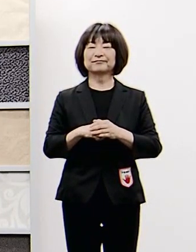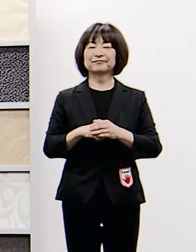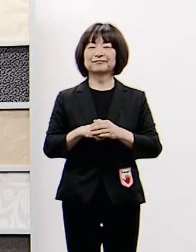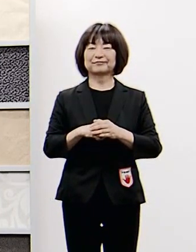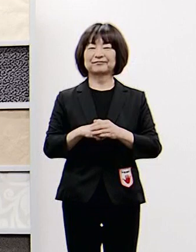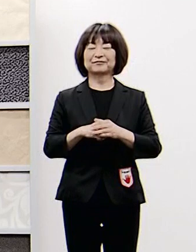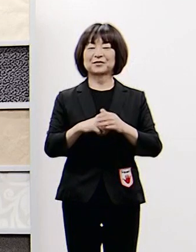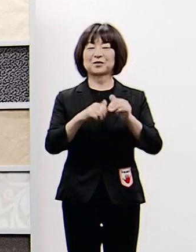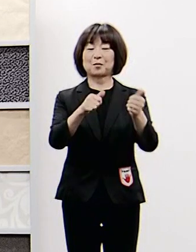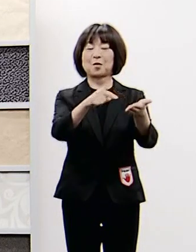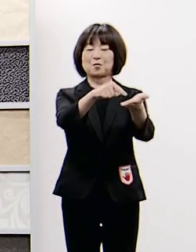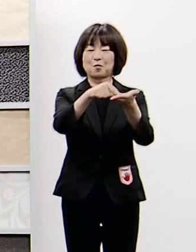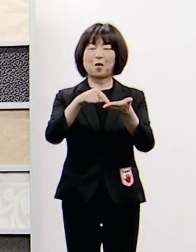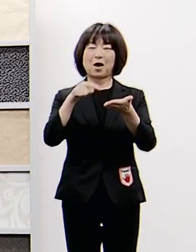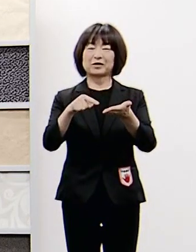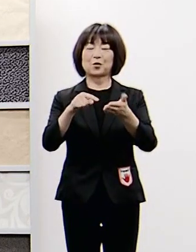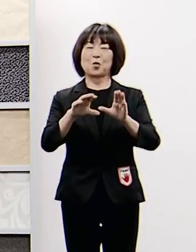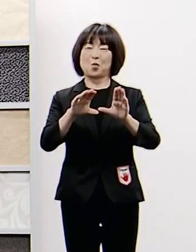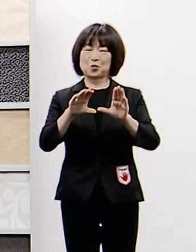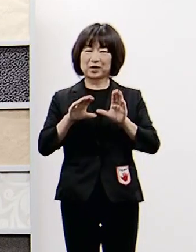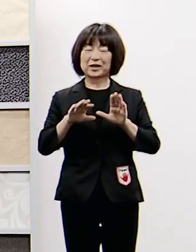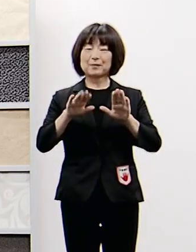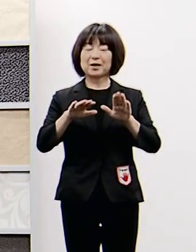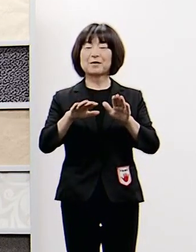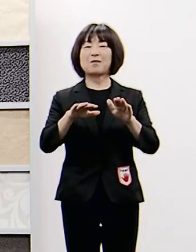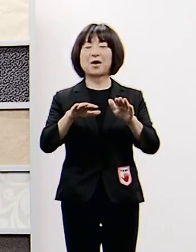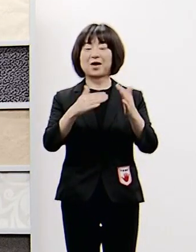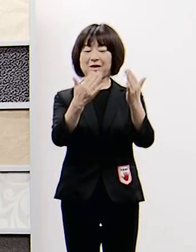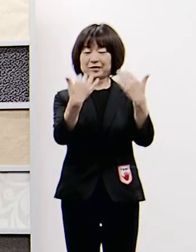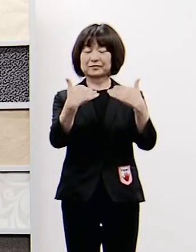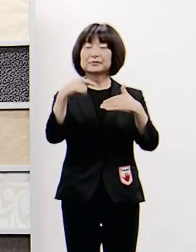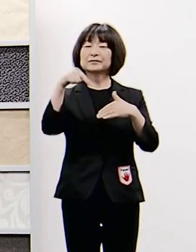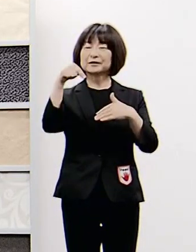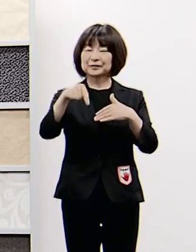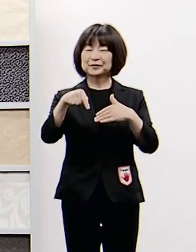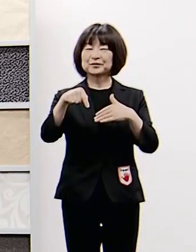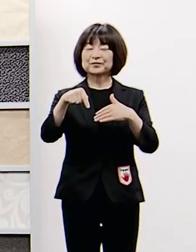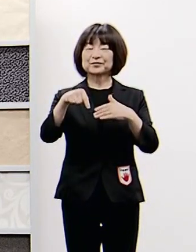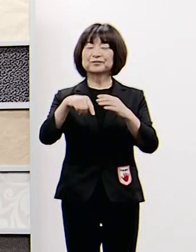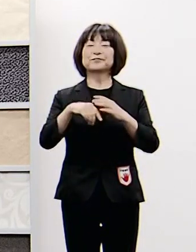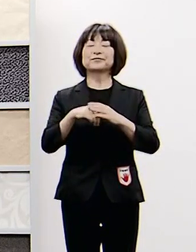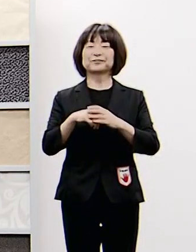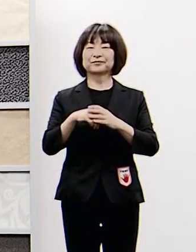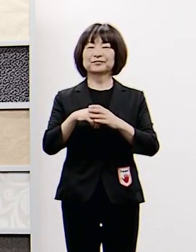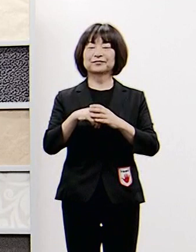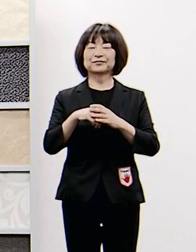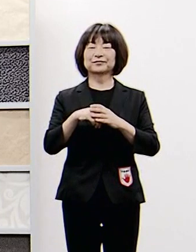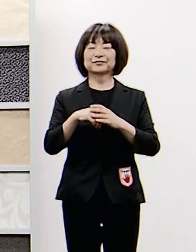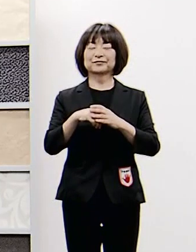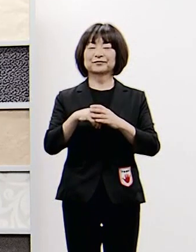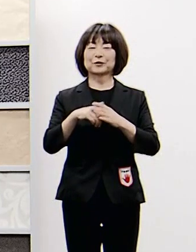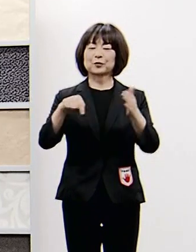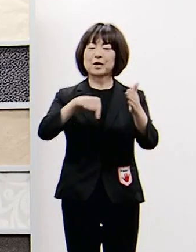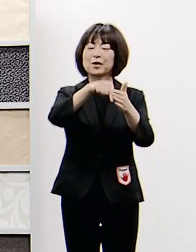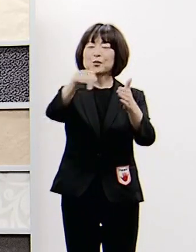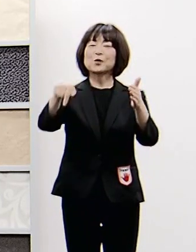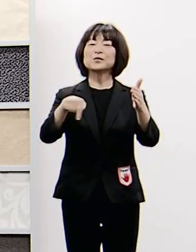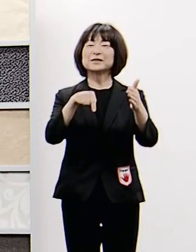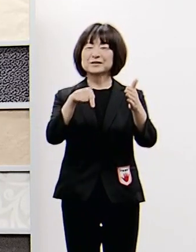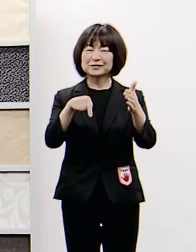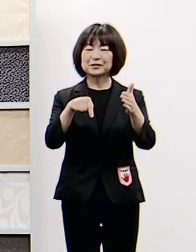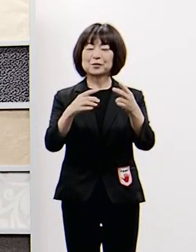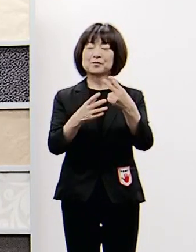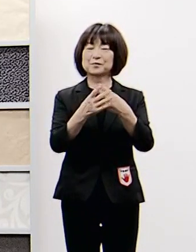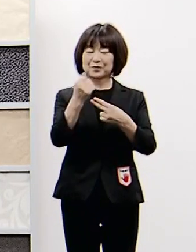今反訴いたしましたけどもこれは同じ同じ論点のものを2回に分けてやるよりは1回でやった方がお互い良かろう